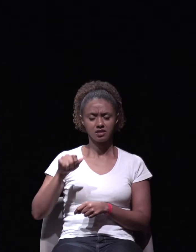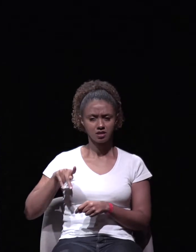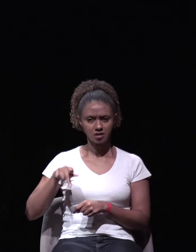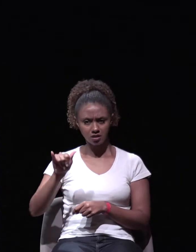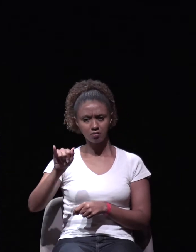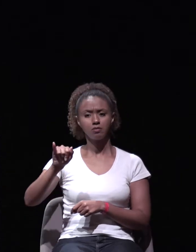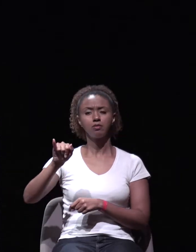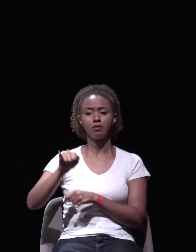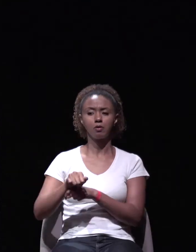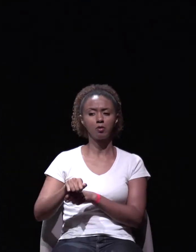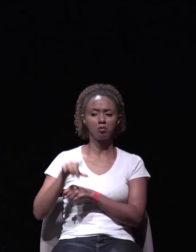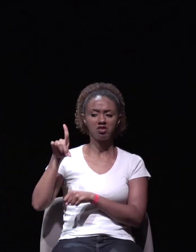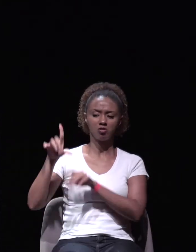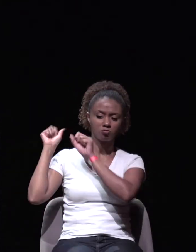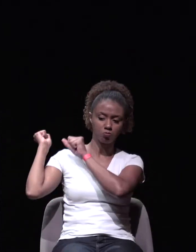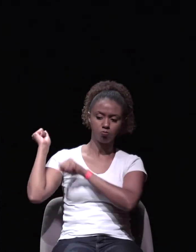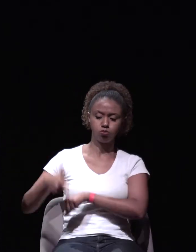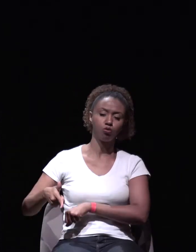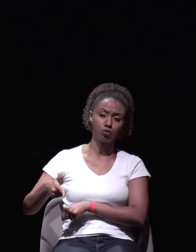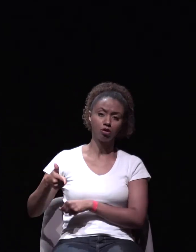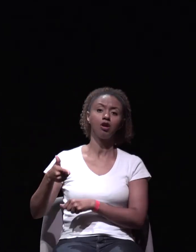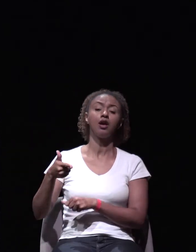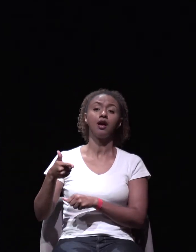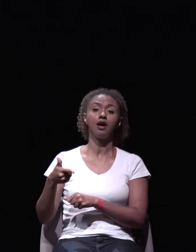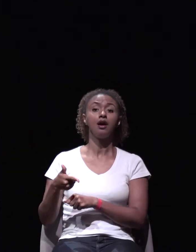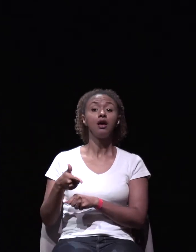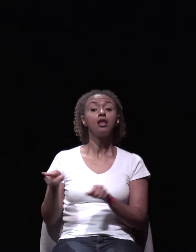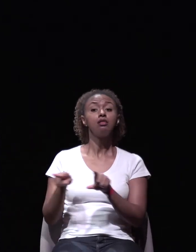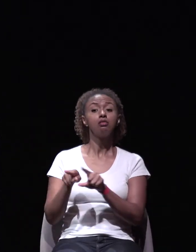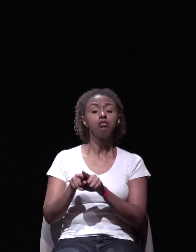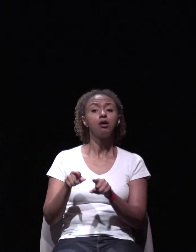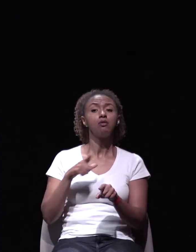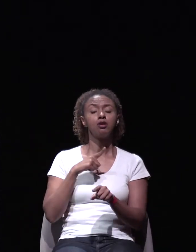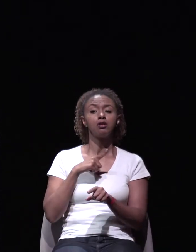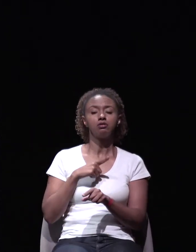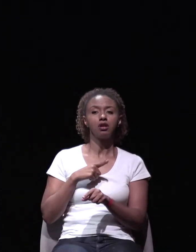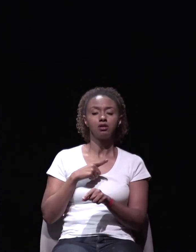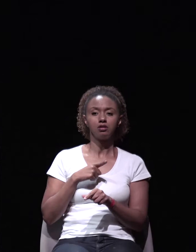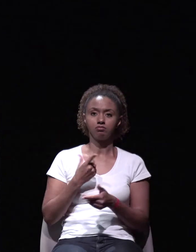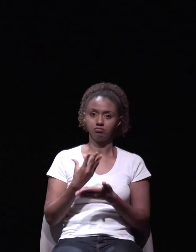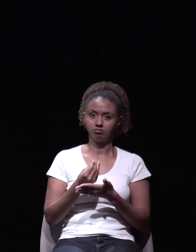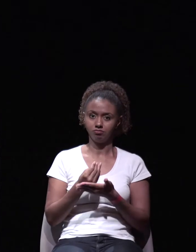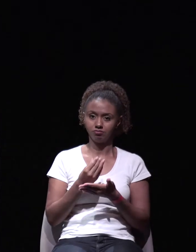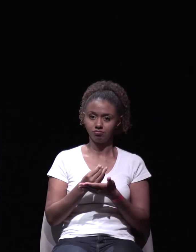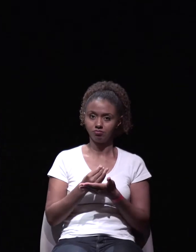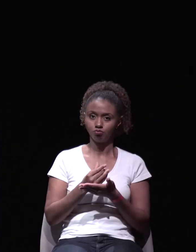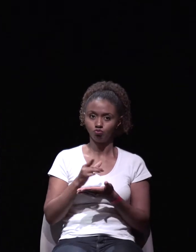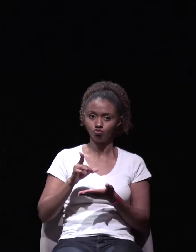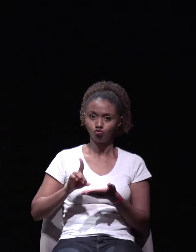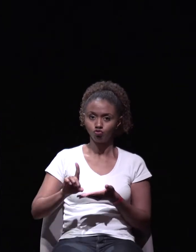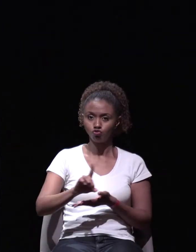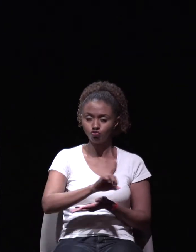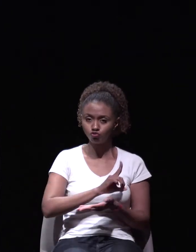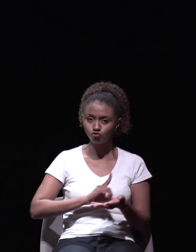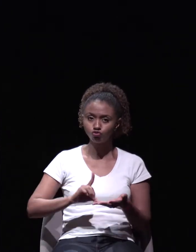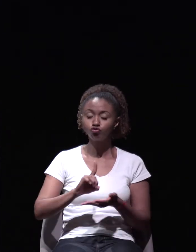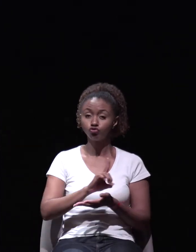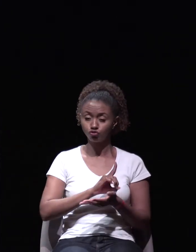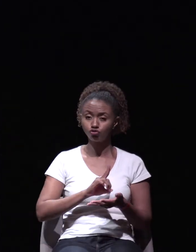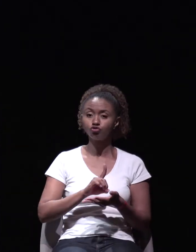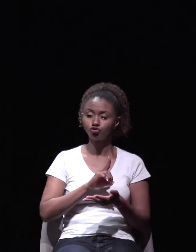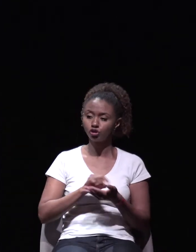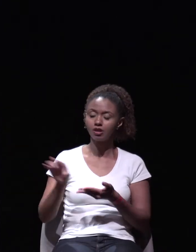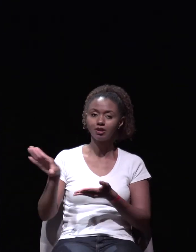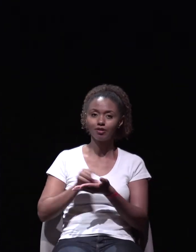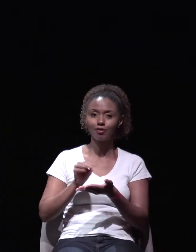essa violência nesse estado do sul, e ela grava também e performa a música Strange Fruit. E ela